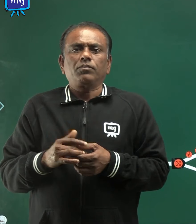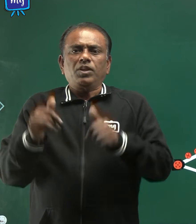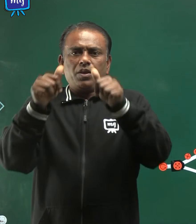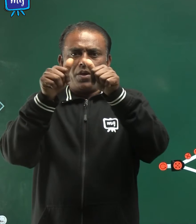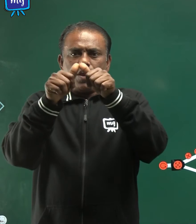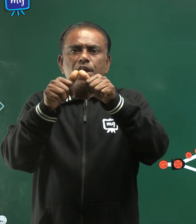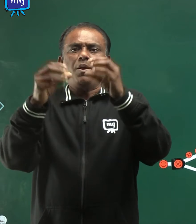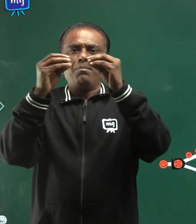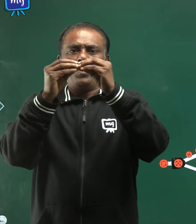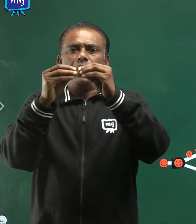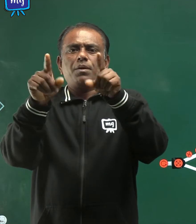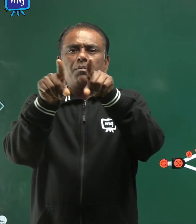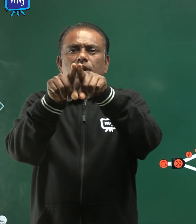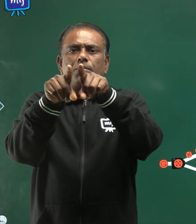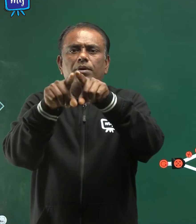AB बराबर